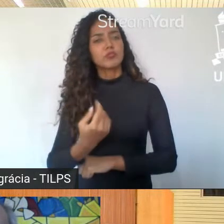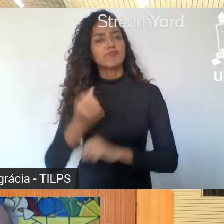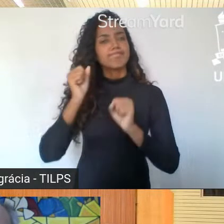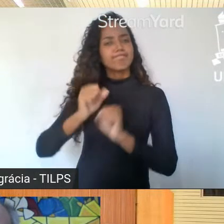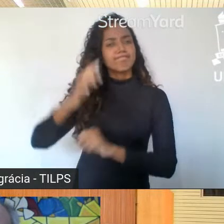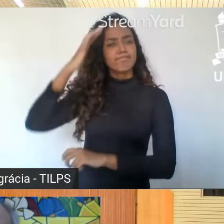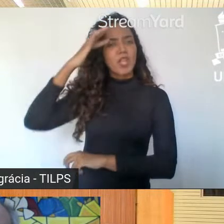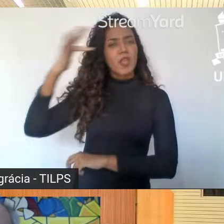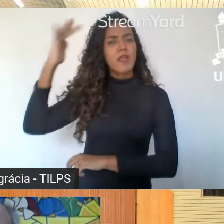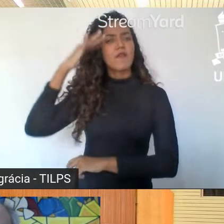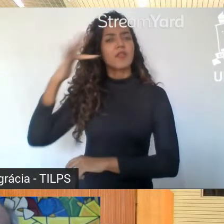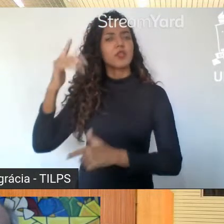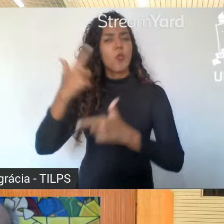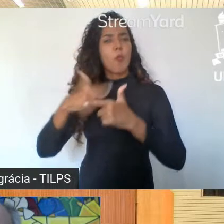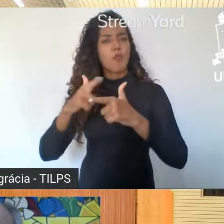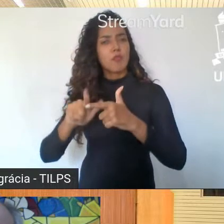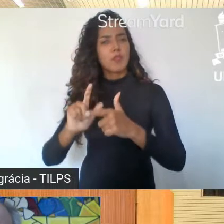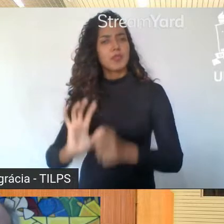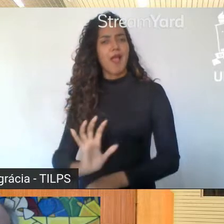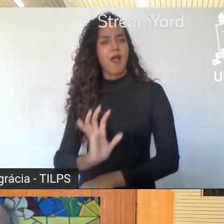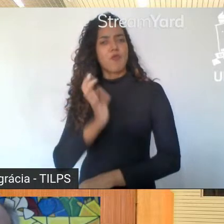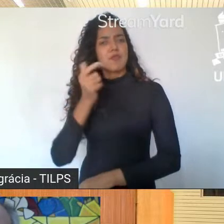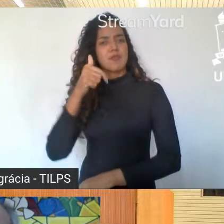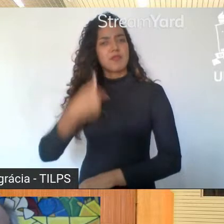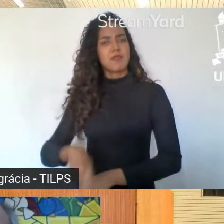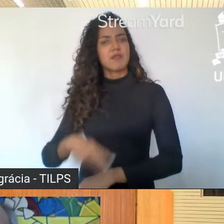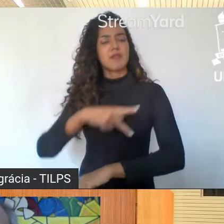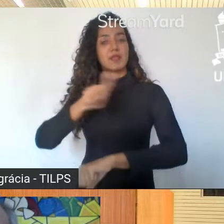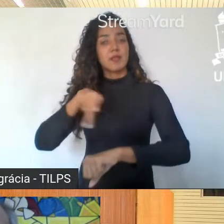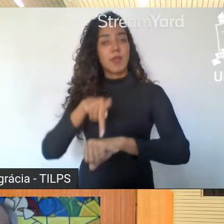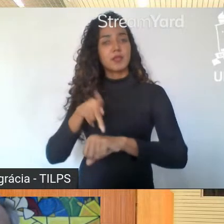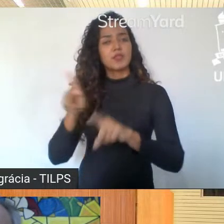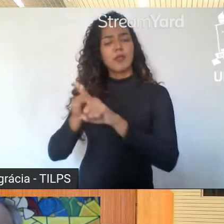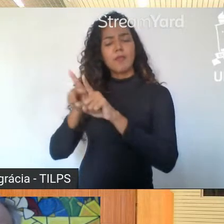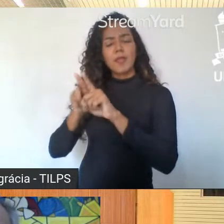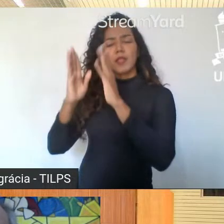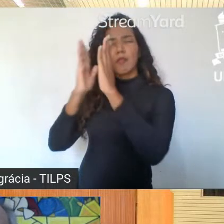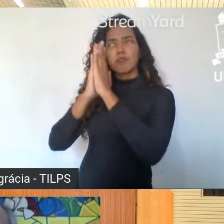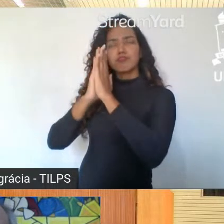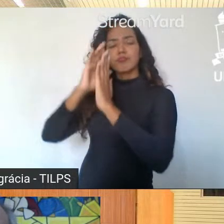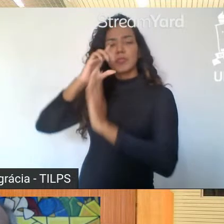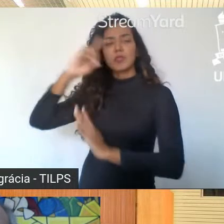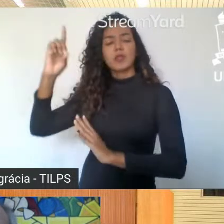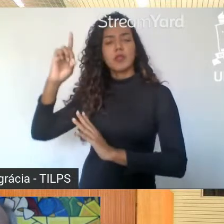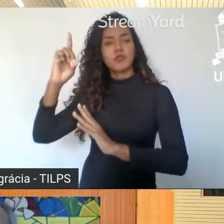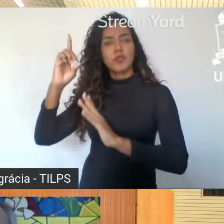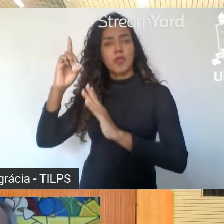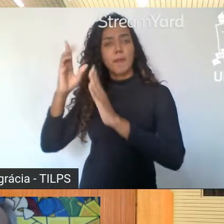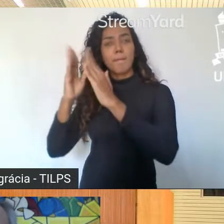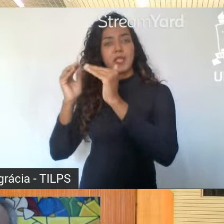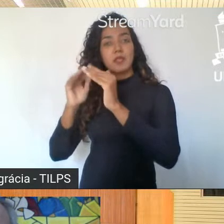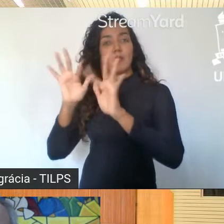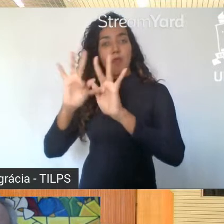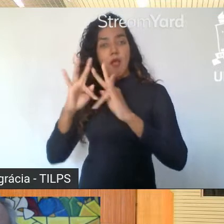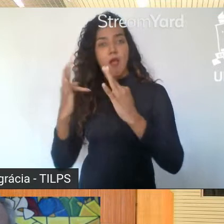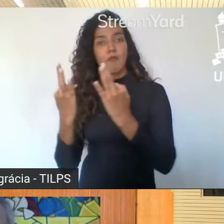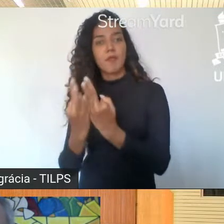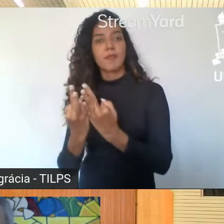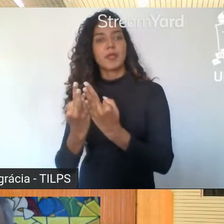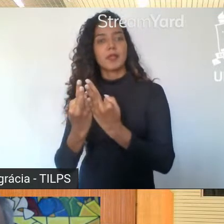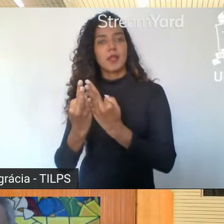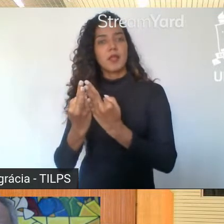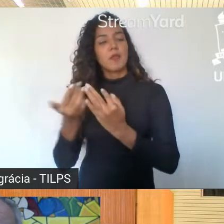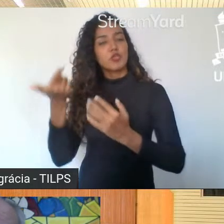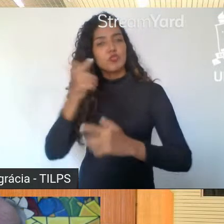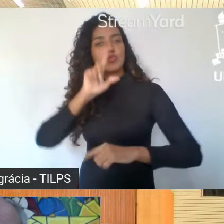país, orar pelas famílias e lutar para a gente sair desse momento difícil que vivemos nesse país. Obrigado.